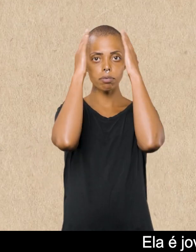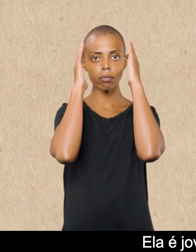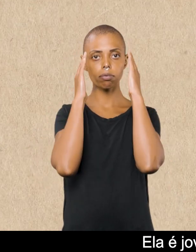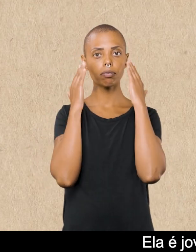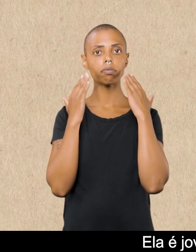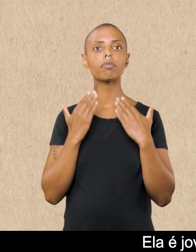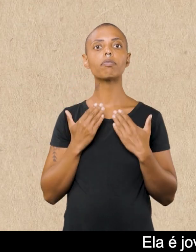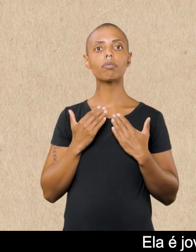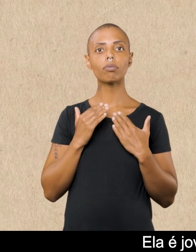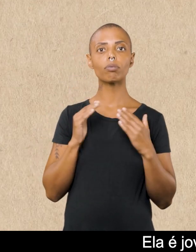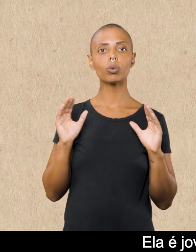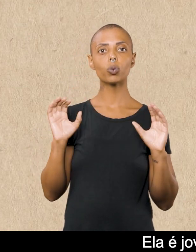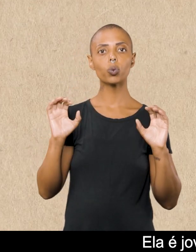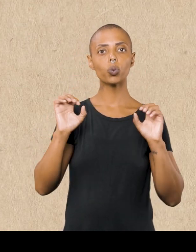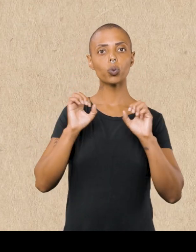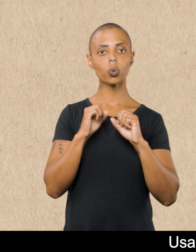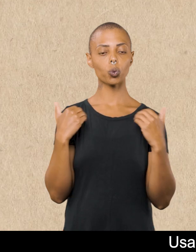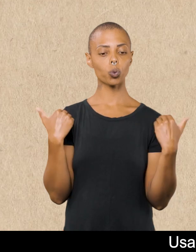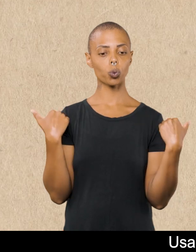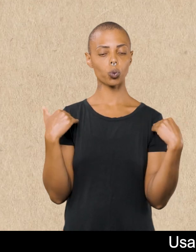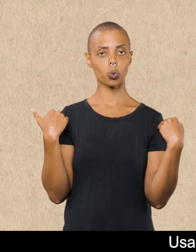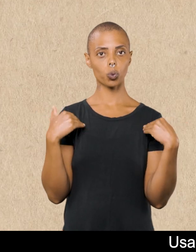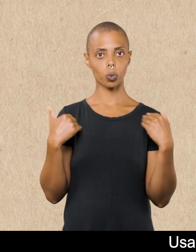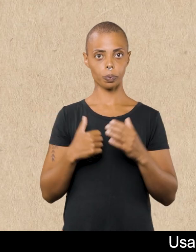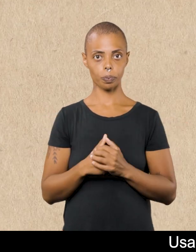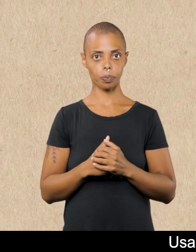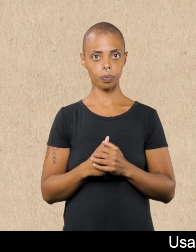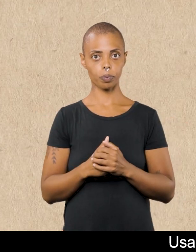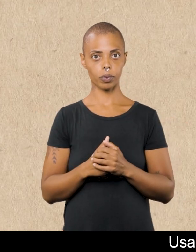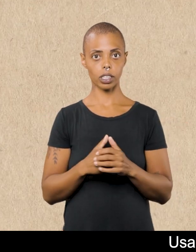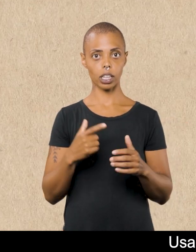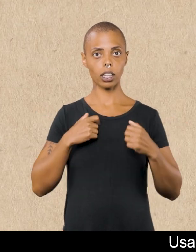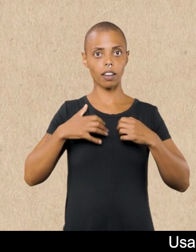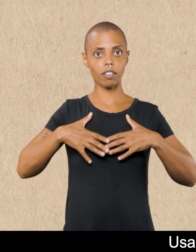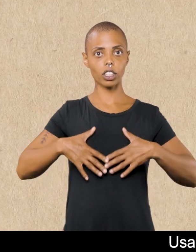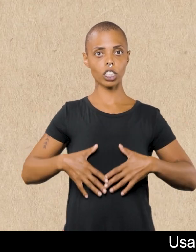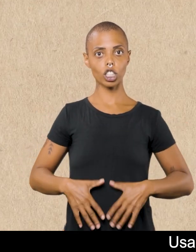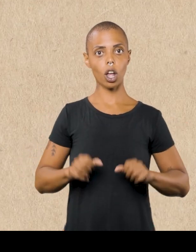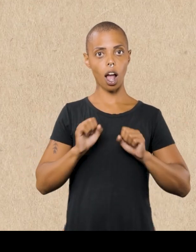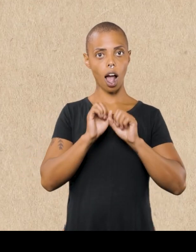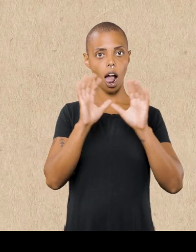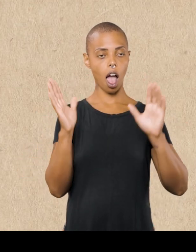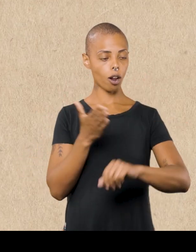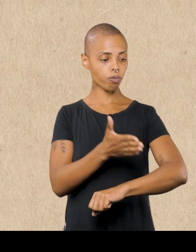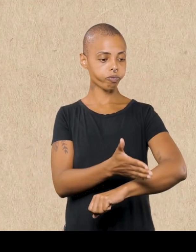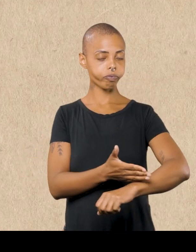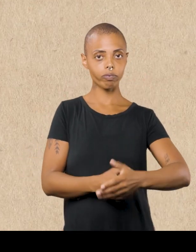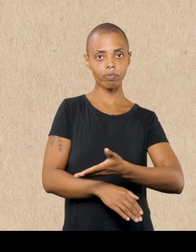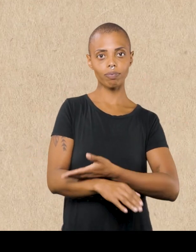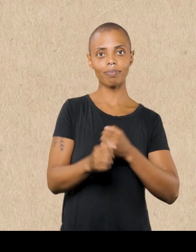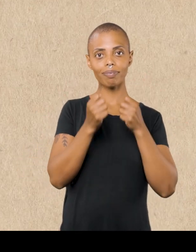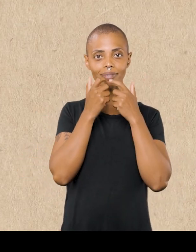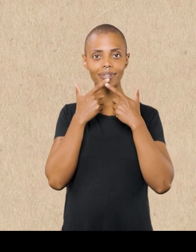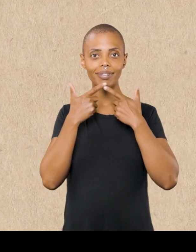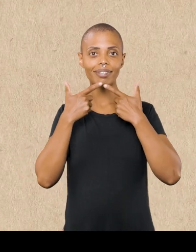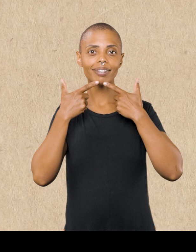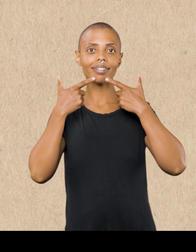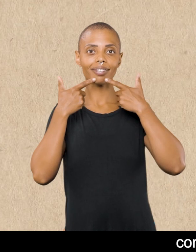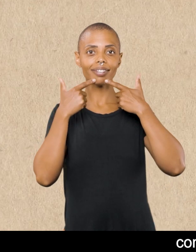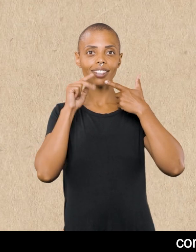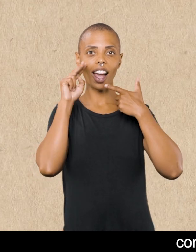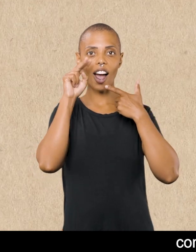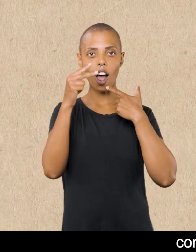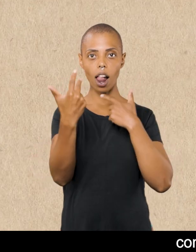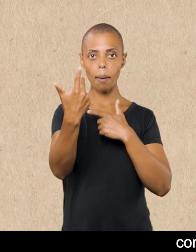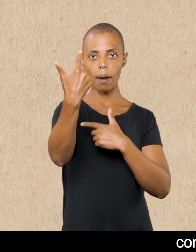cadeira. Ela é jovem e tem os cabelos escuros e lisos, na altura dos ombros. Usa um vestido claro, de